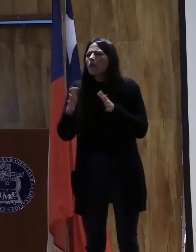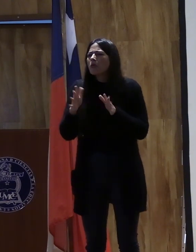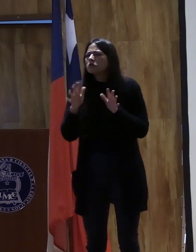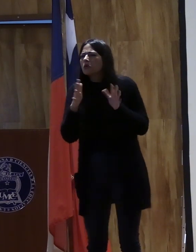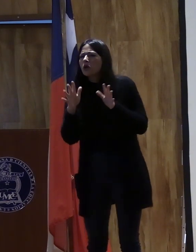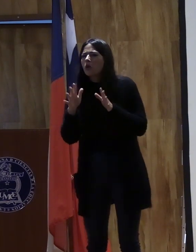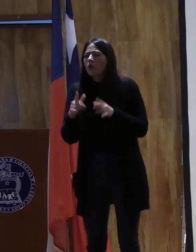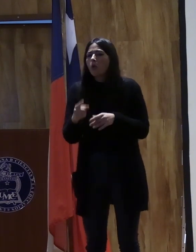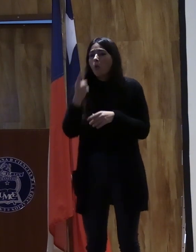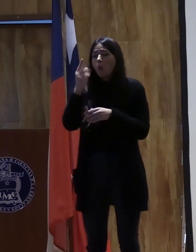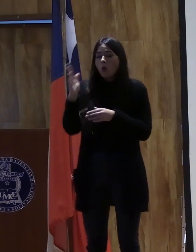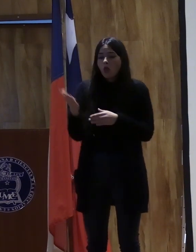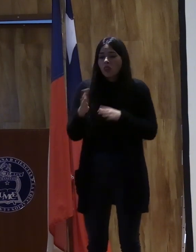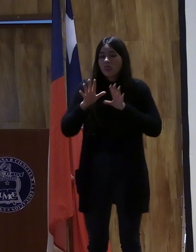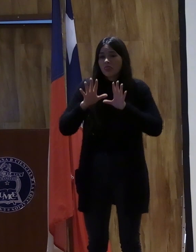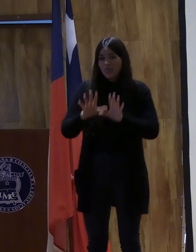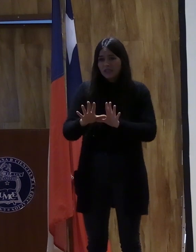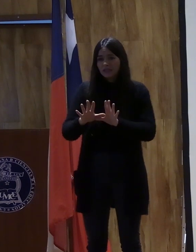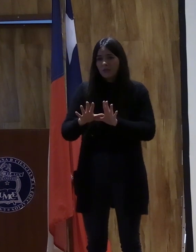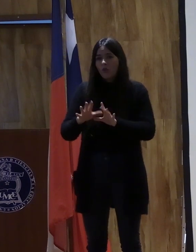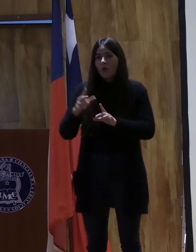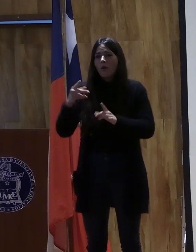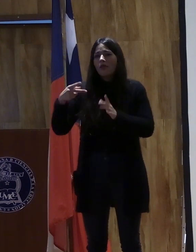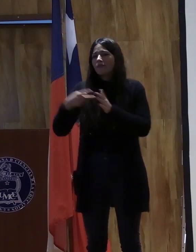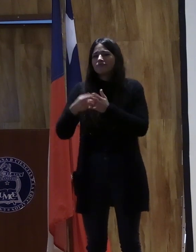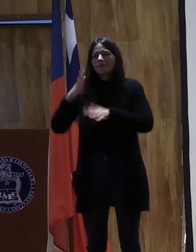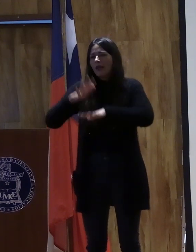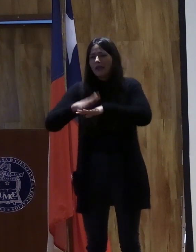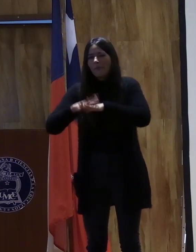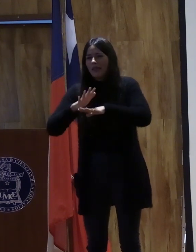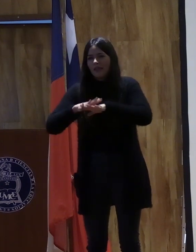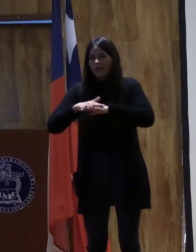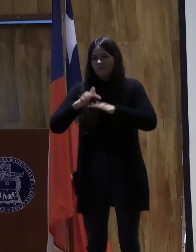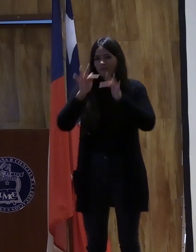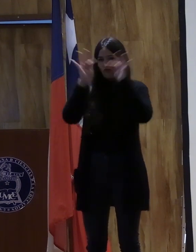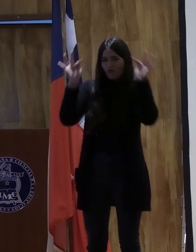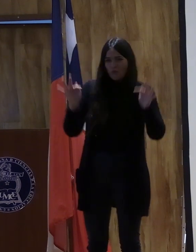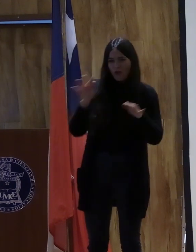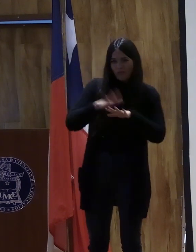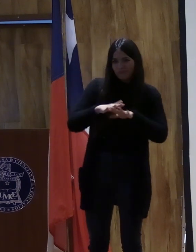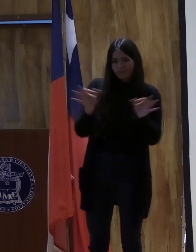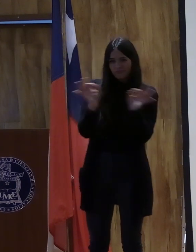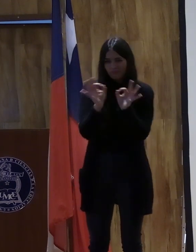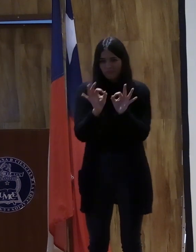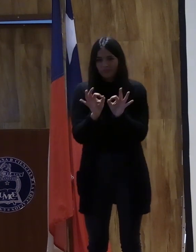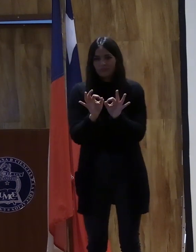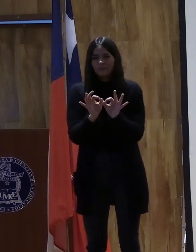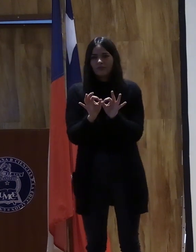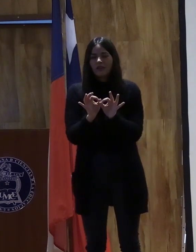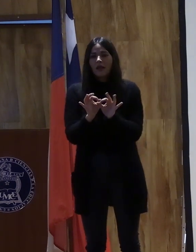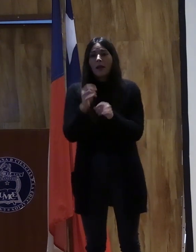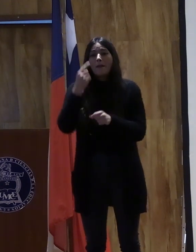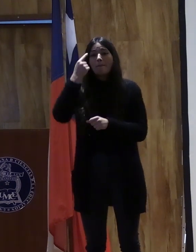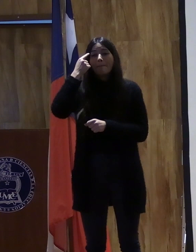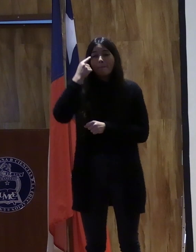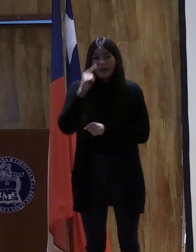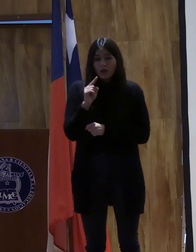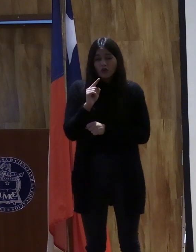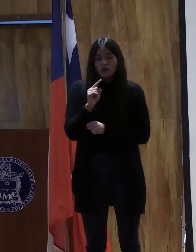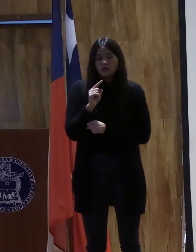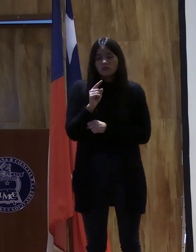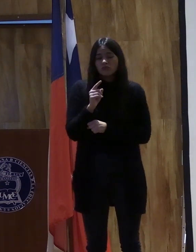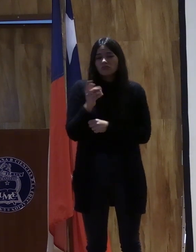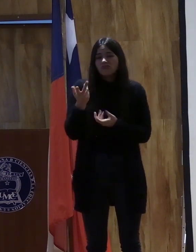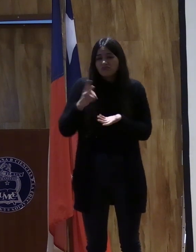podría decir 1/10 más 100 partido por 2, el promedio saldría como por 50. Pero, si uno mira,